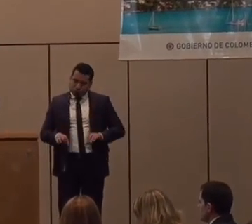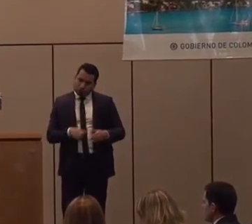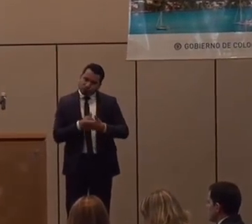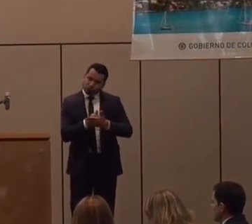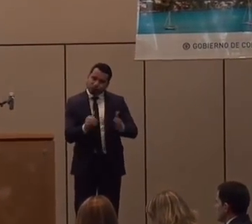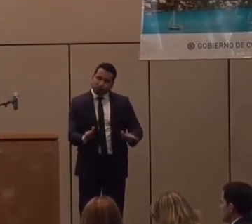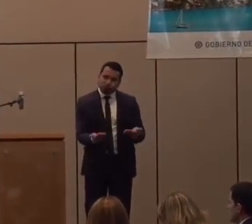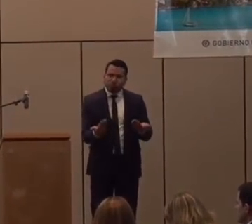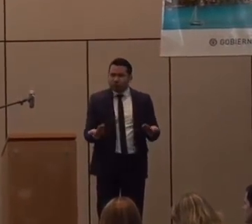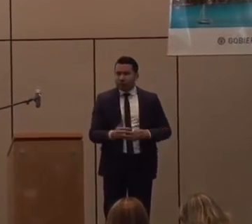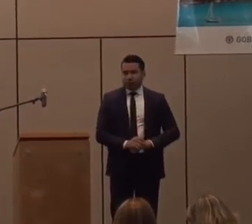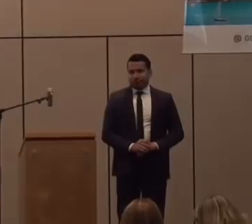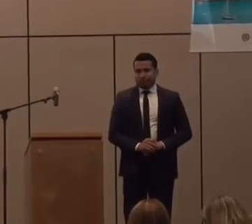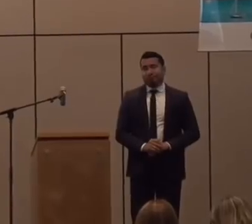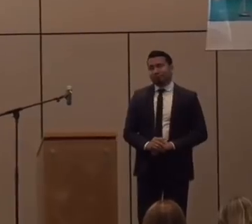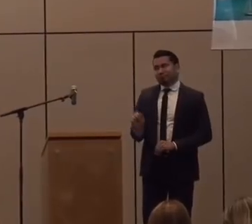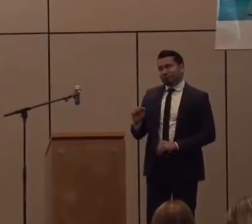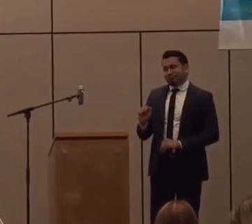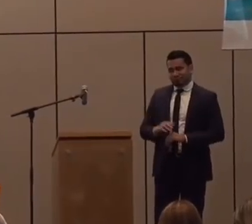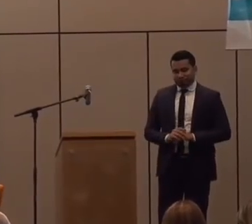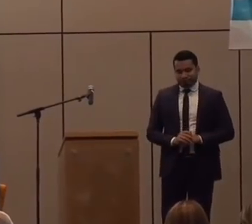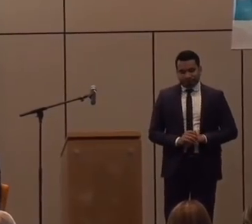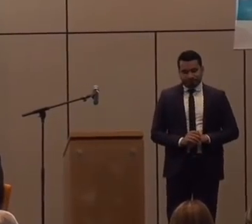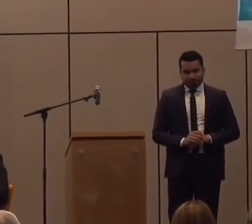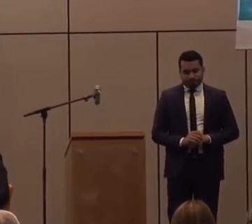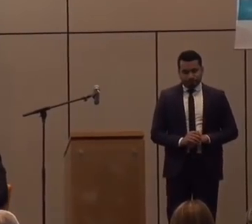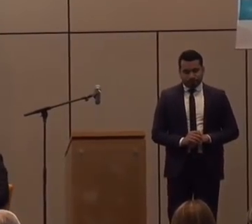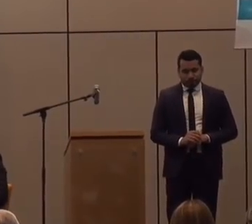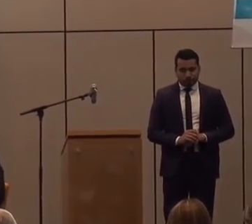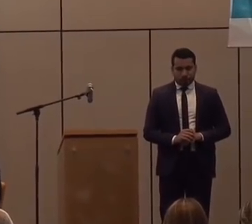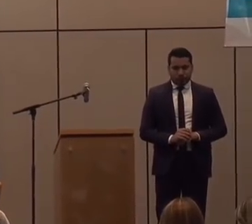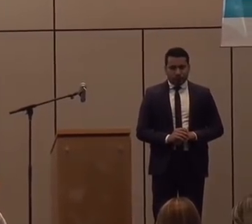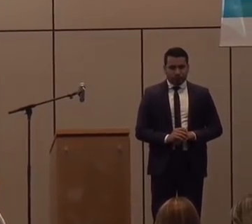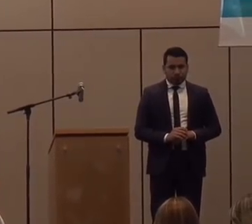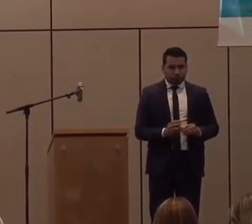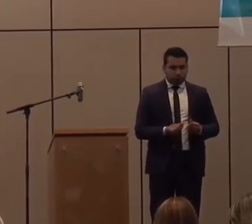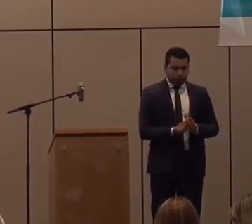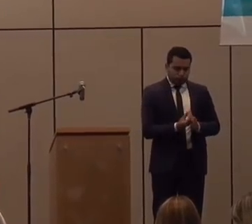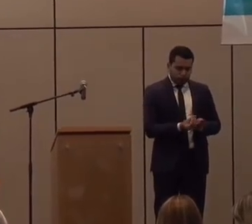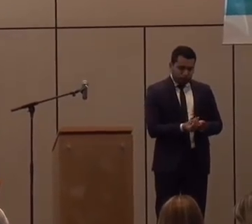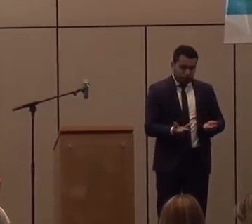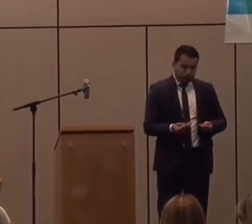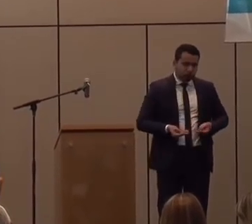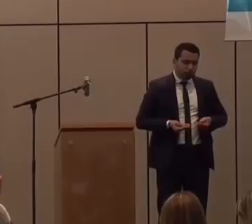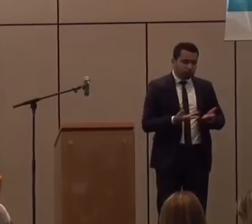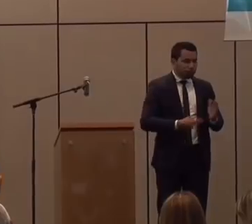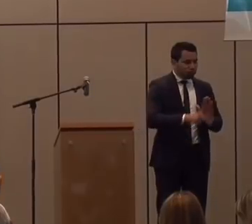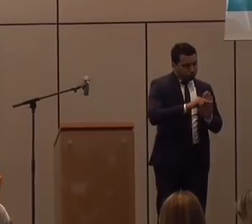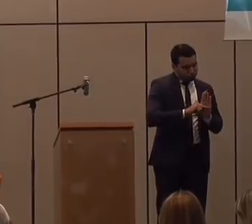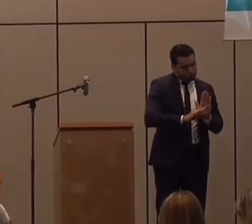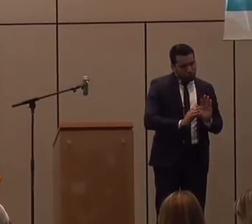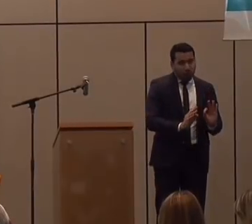empujamos más de acuerdo ministras en las garantías mobiliarias es un mecanismo que